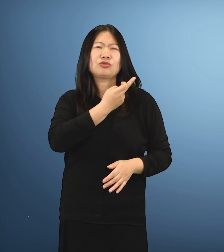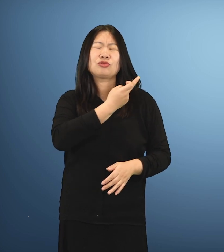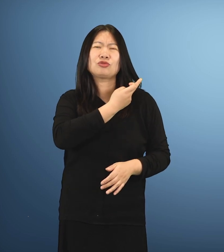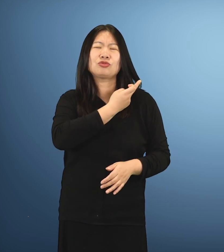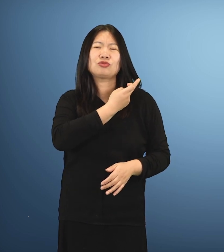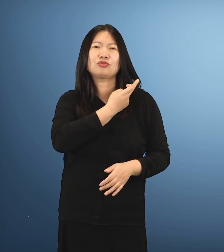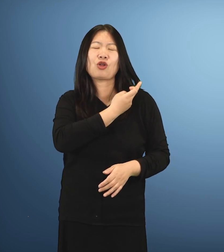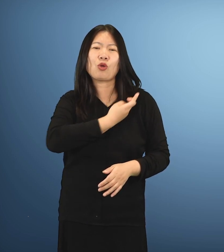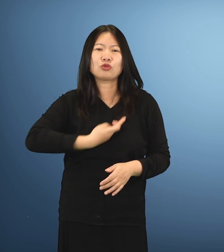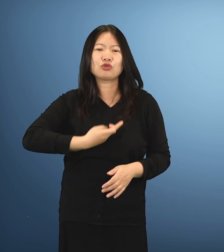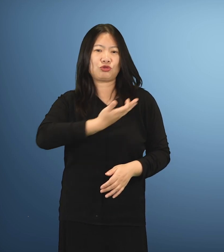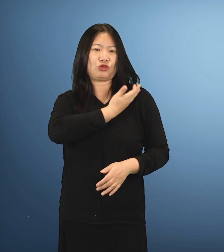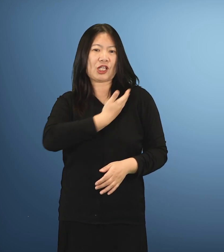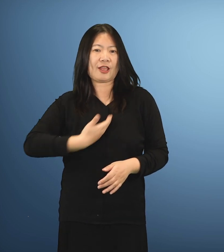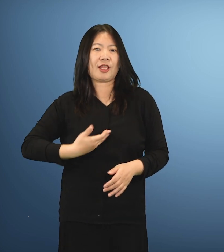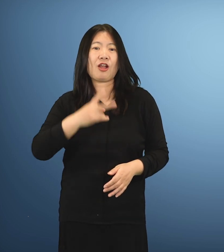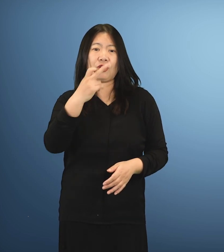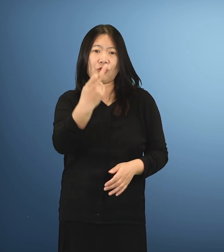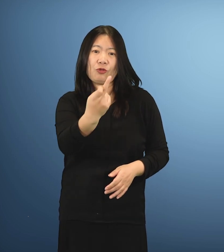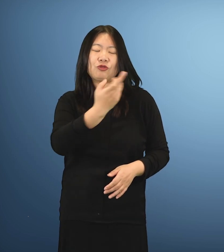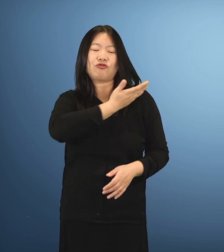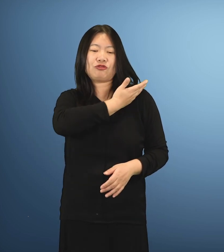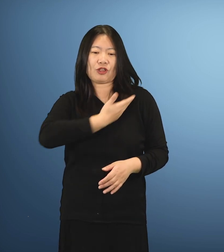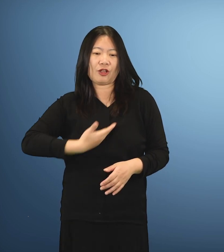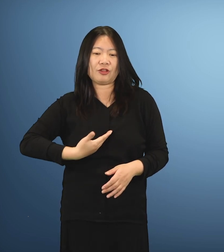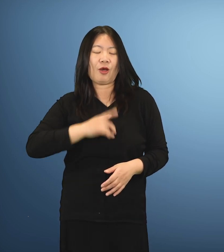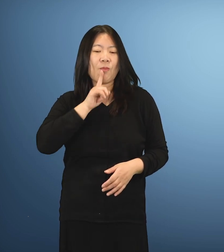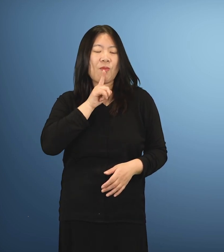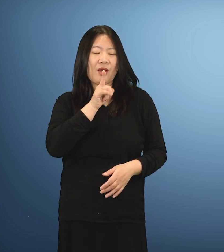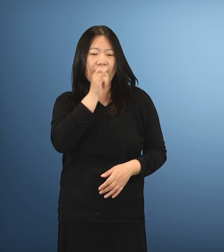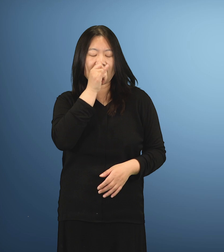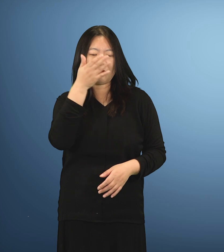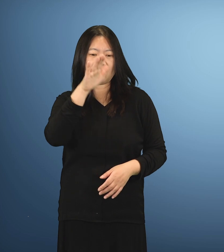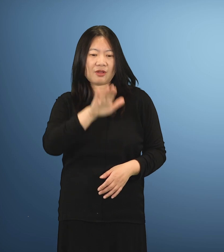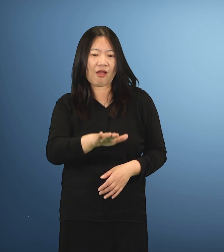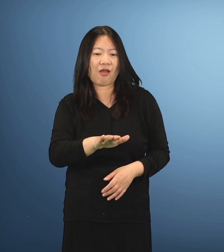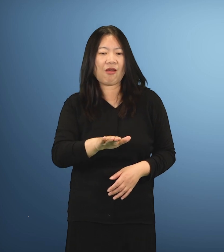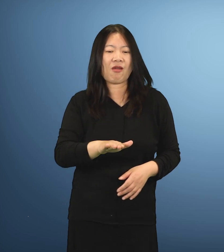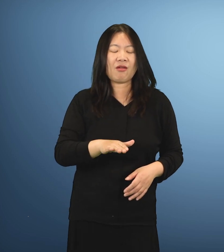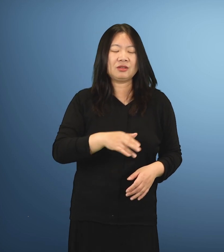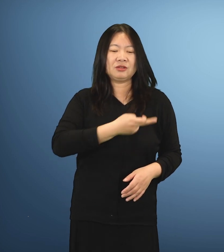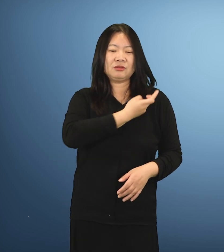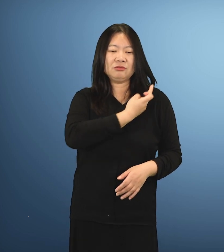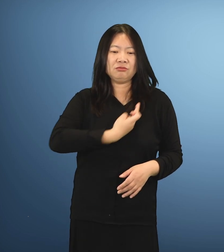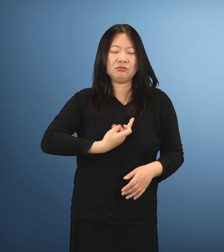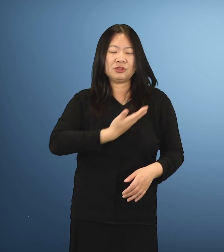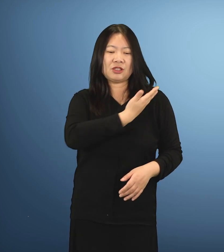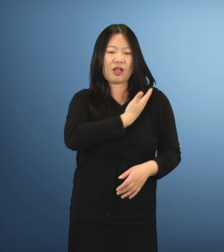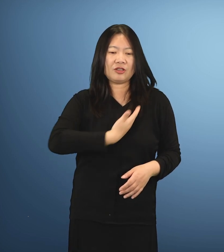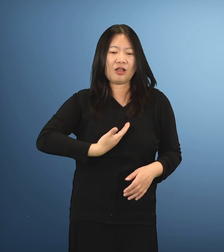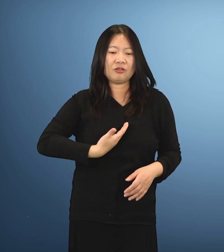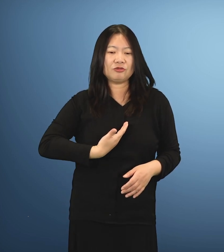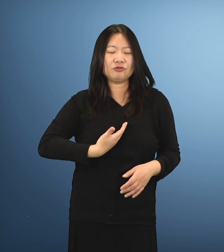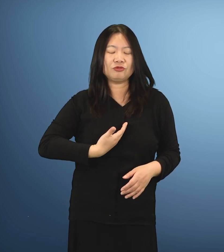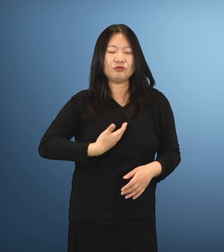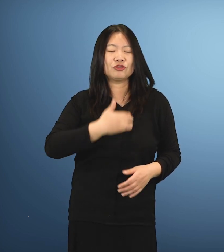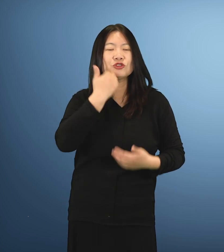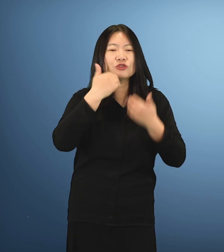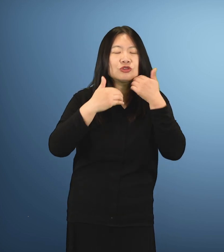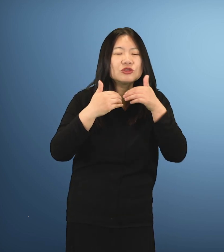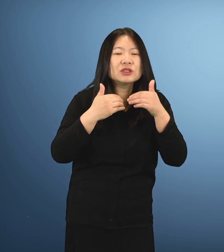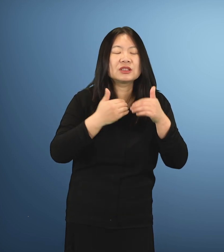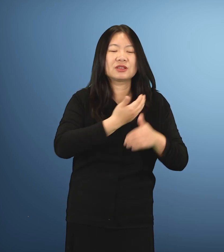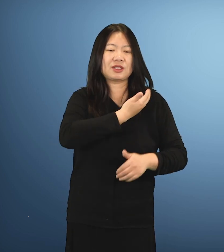12 뭐라 그랬어요? 제자라 그랬죠. 제자는 넓은 의미에서 누구나 제자가 될